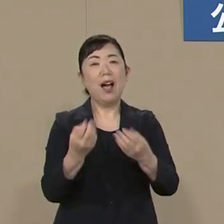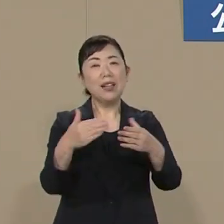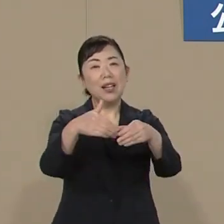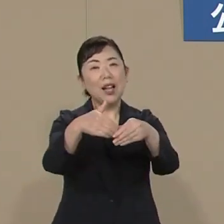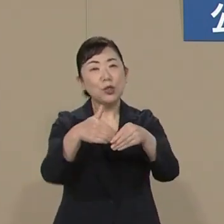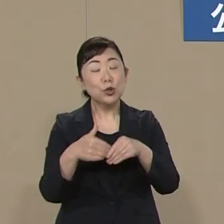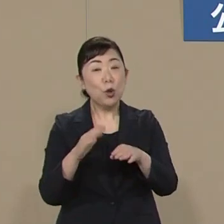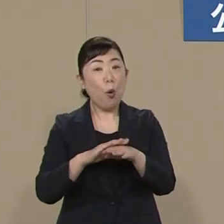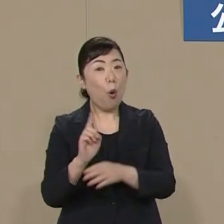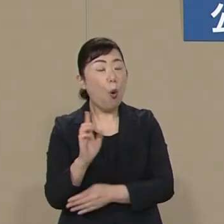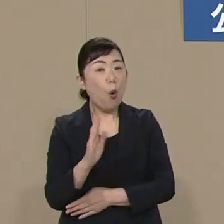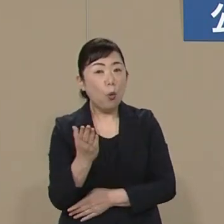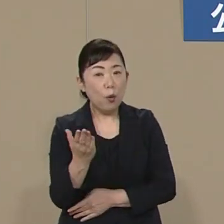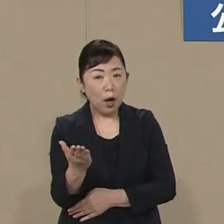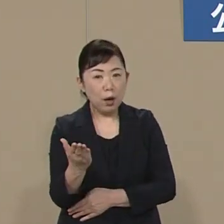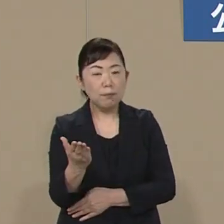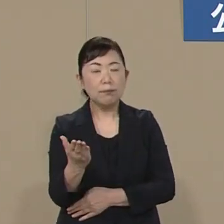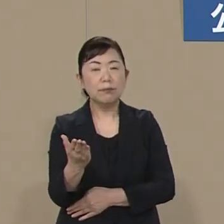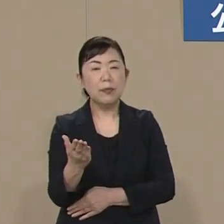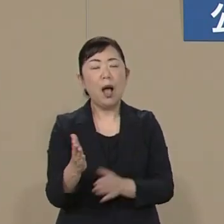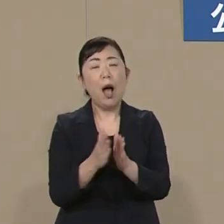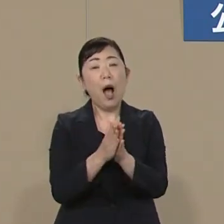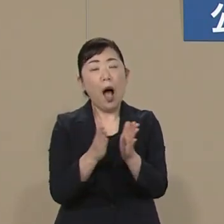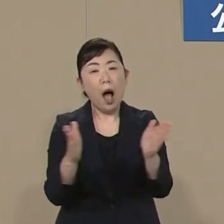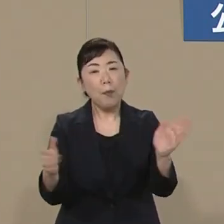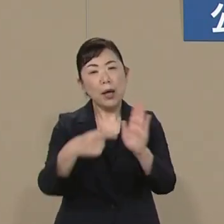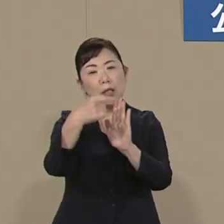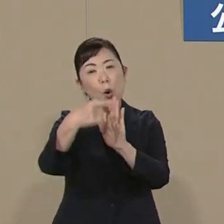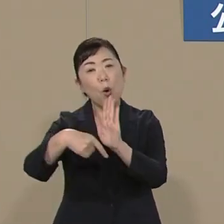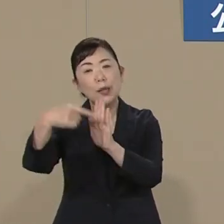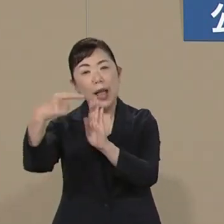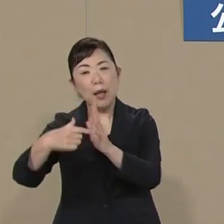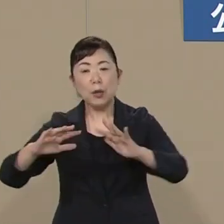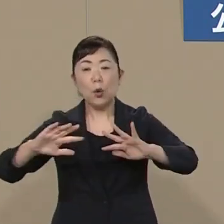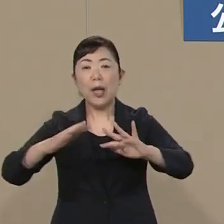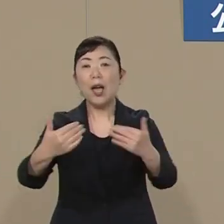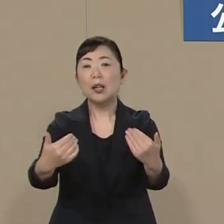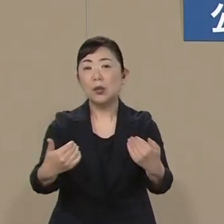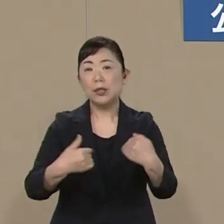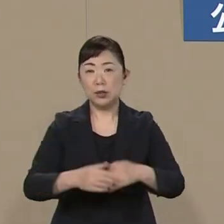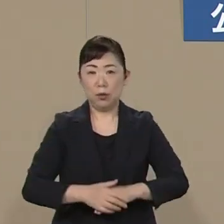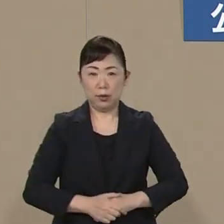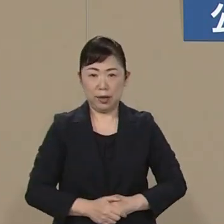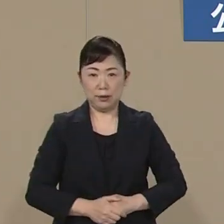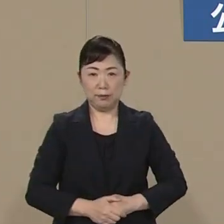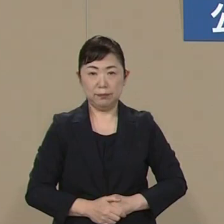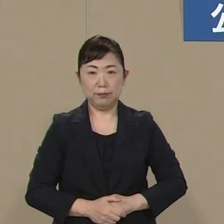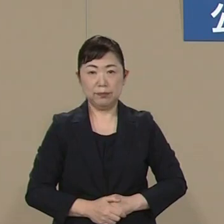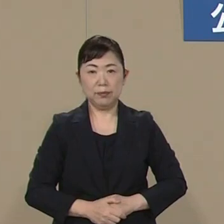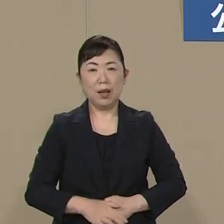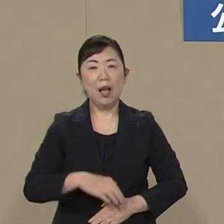新たな収入の道をどう開くかなど幅広い議論が必要です